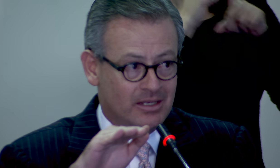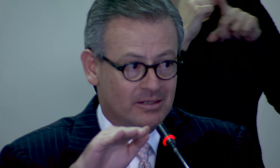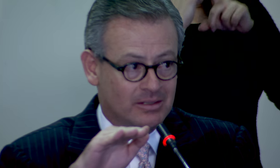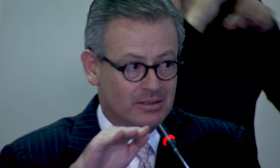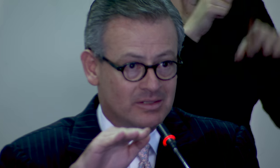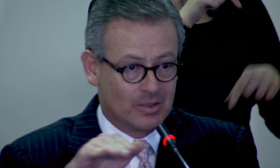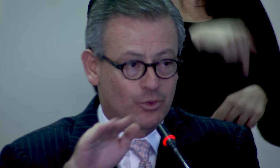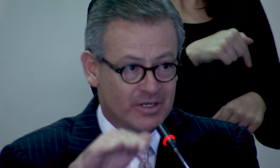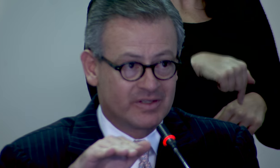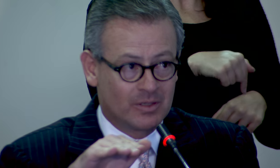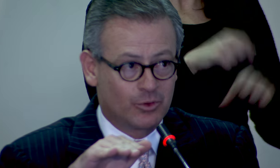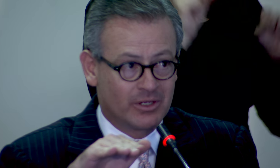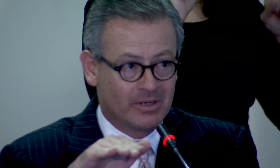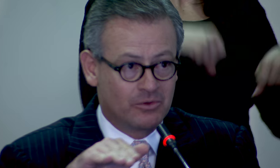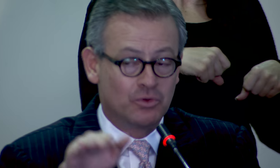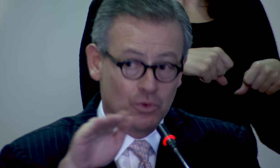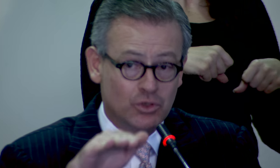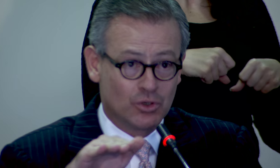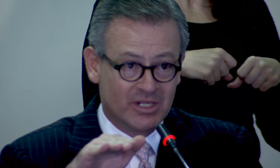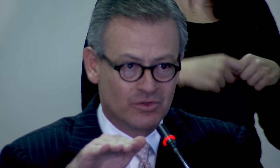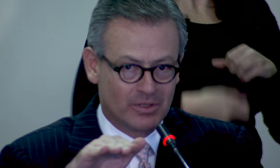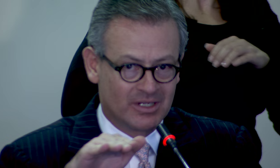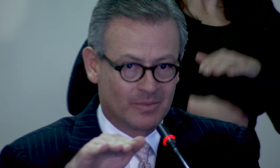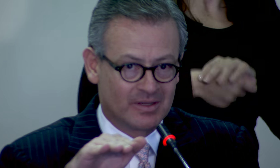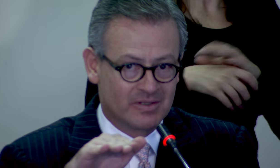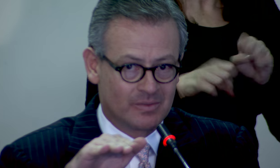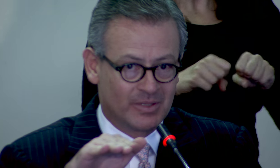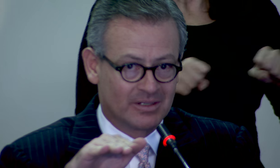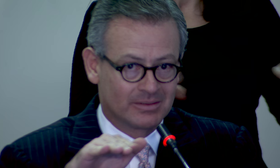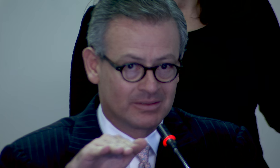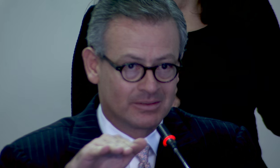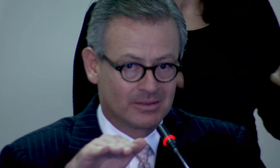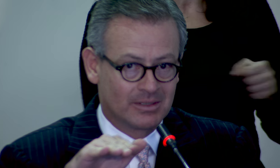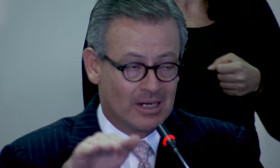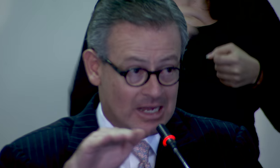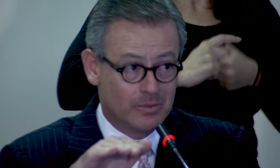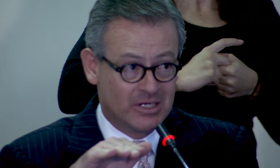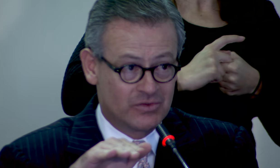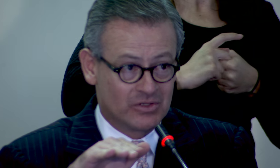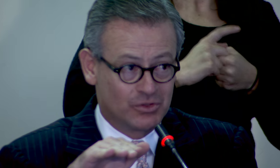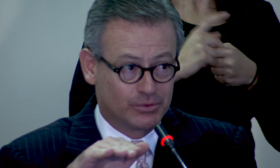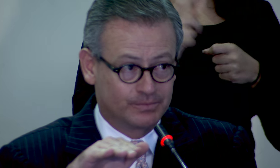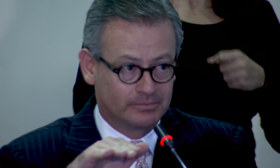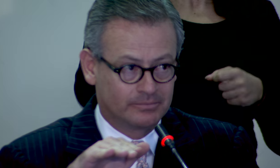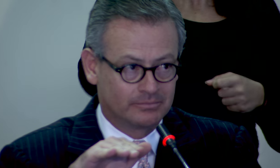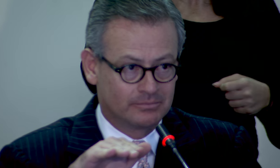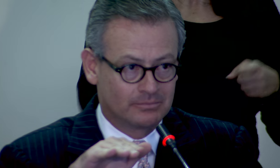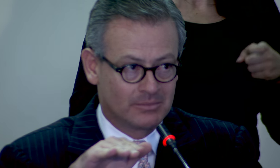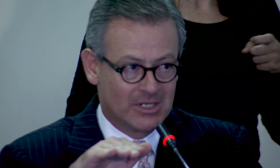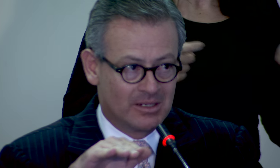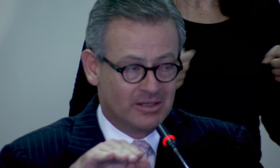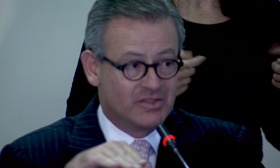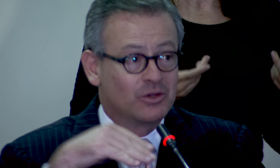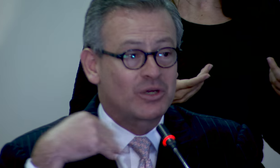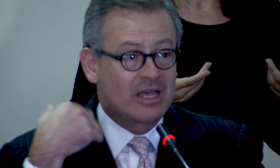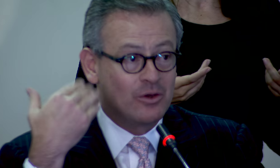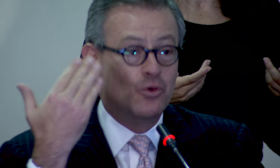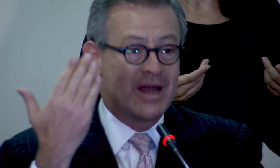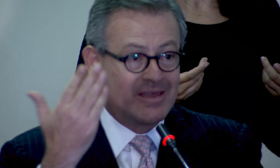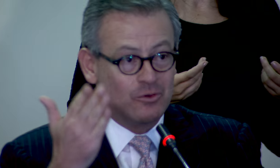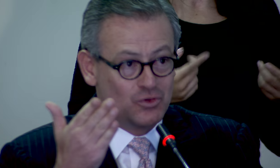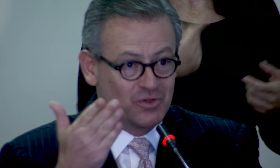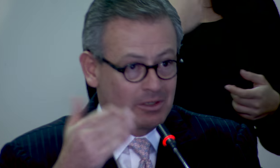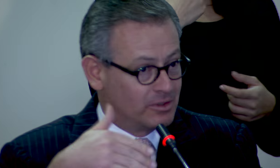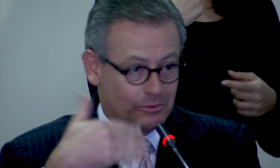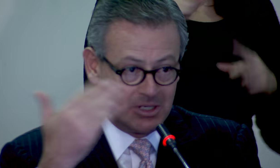que aquí se puede estar por debajo un chorizo en el que participa la administración, diciendo que hay